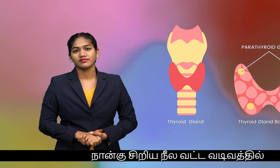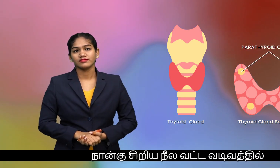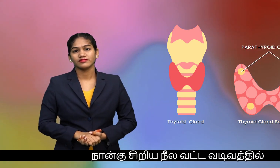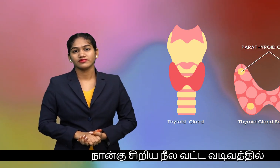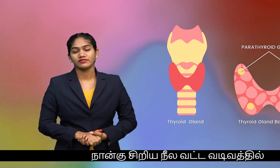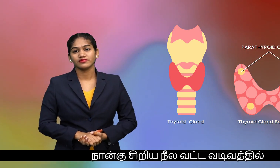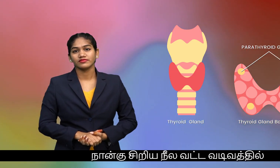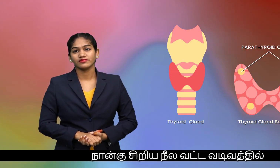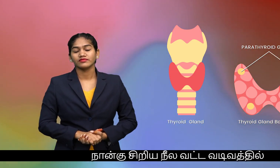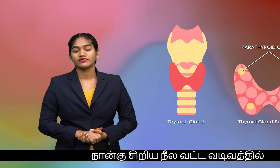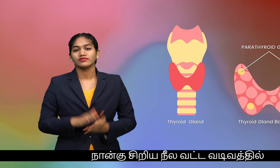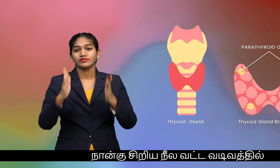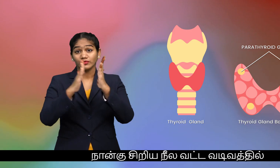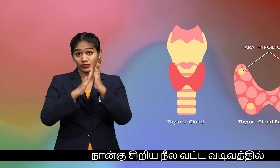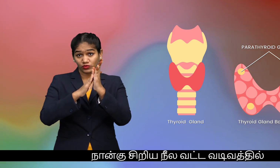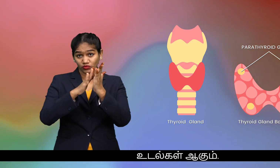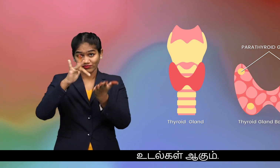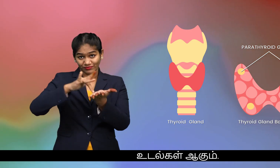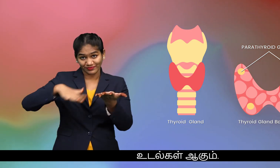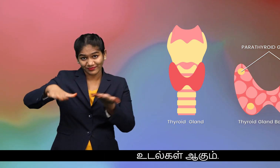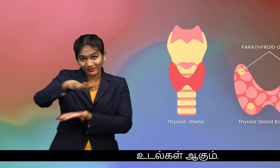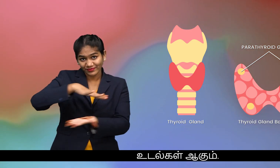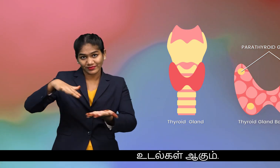4 சிறிய நீள்வட்ட வடிவத்தில் உடல்கள் ஆகும்.